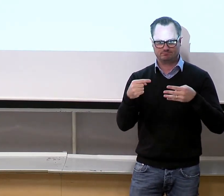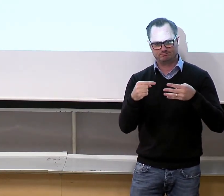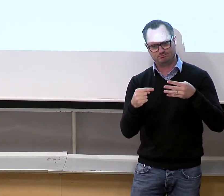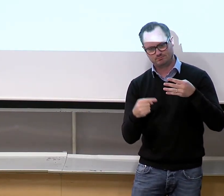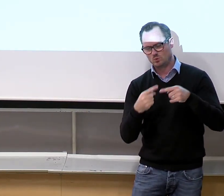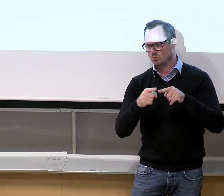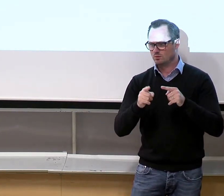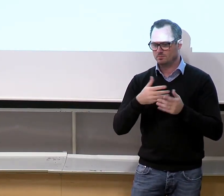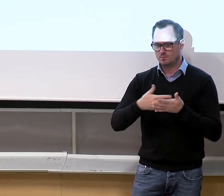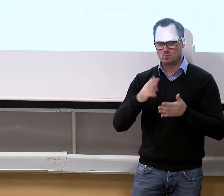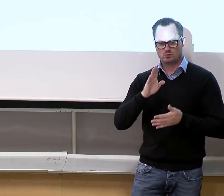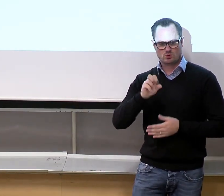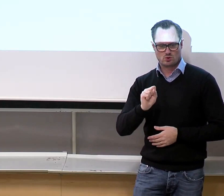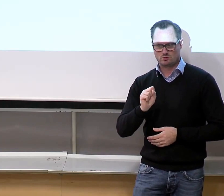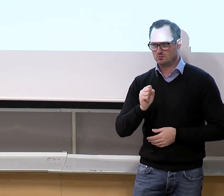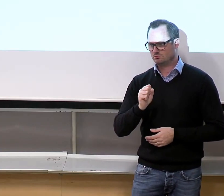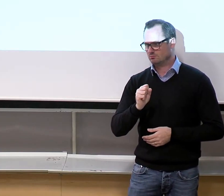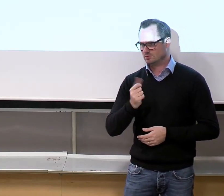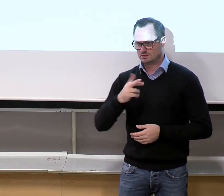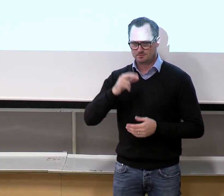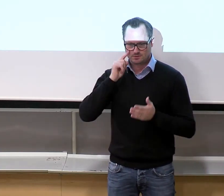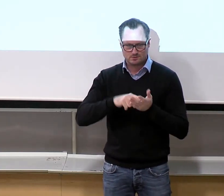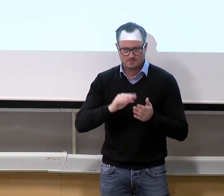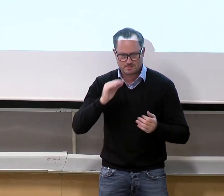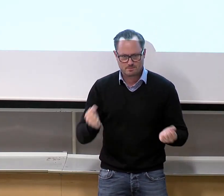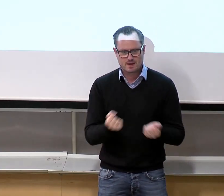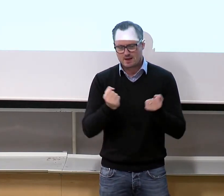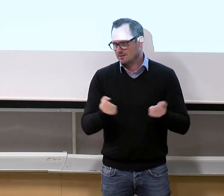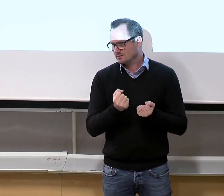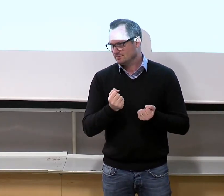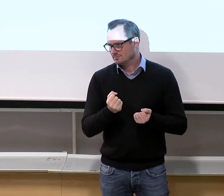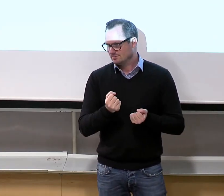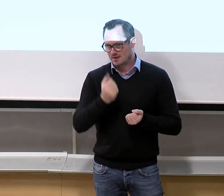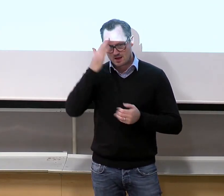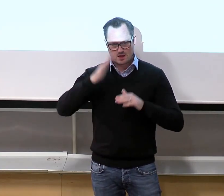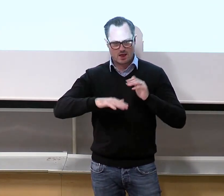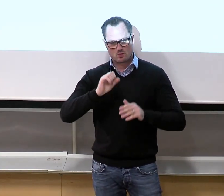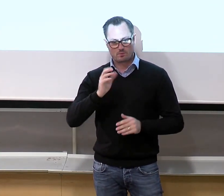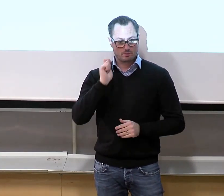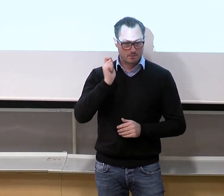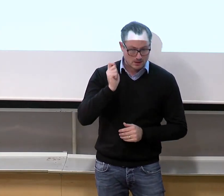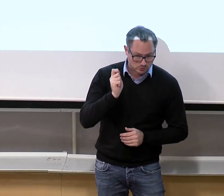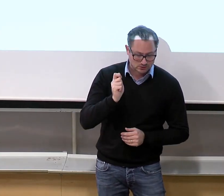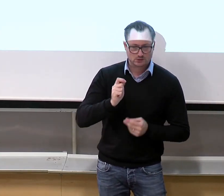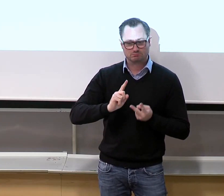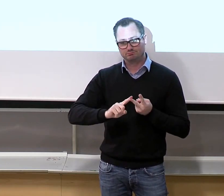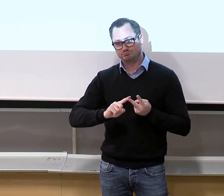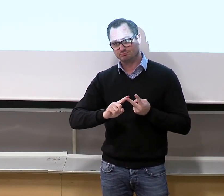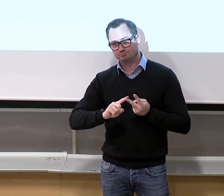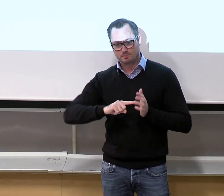En bra berättelse, den har olika språkliga drag som utmärker en bra berättelse, för att hålla spänningen uppe eller för att